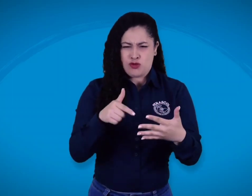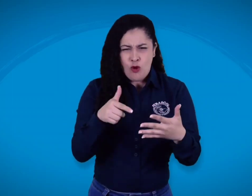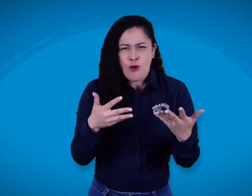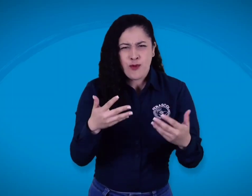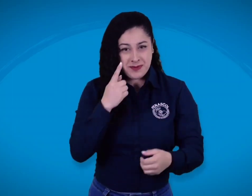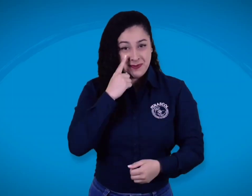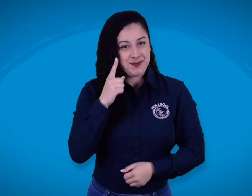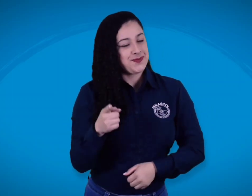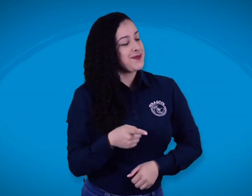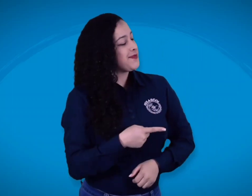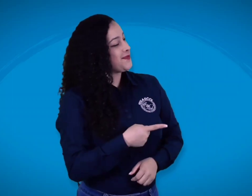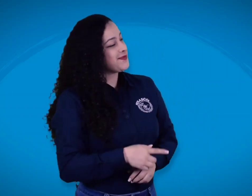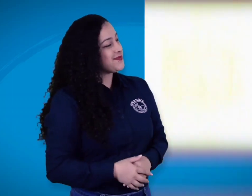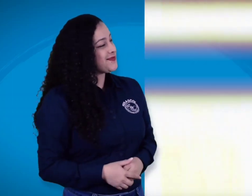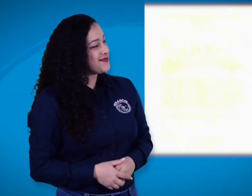observen la carta